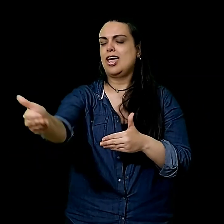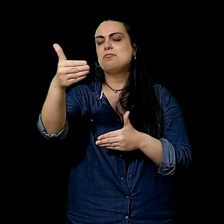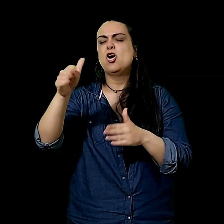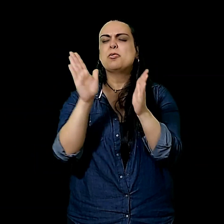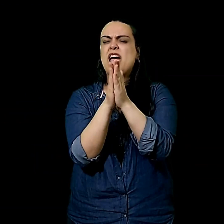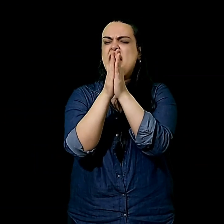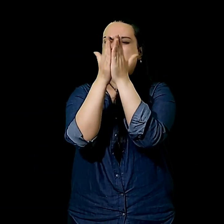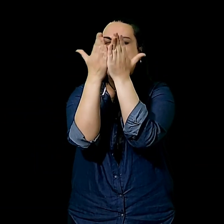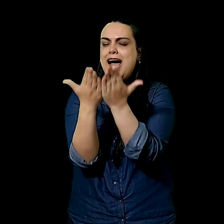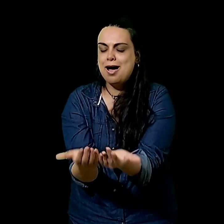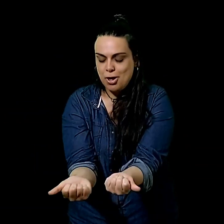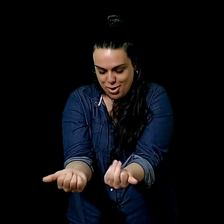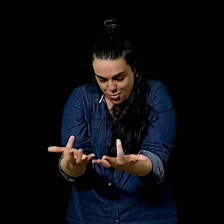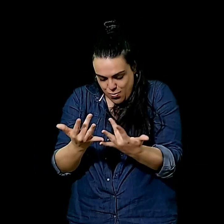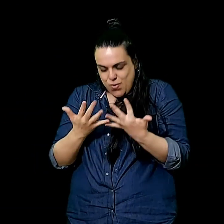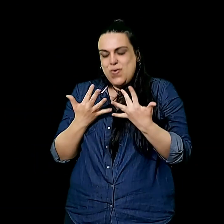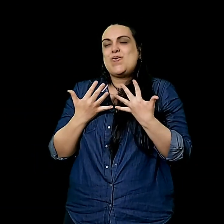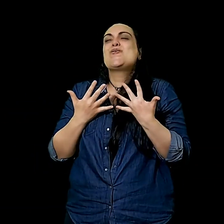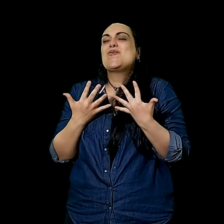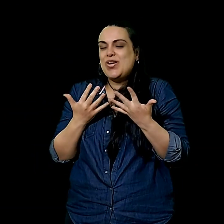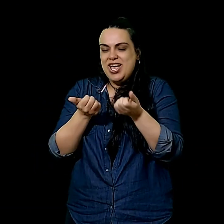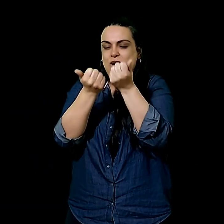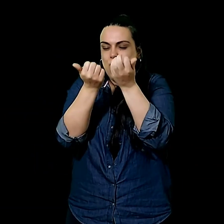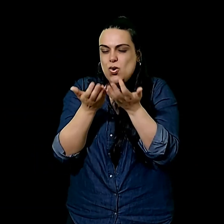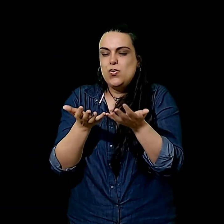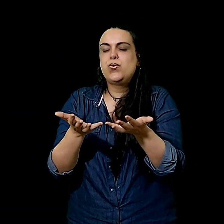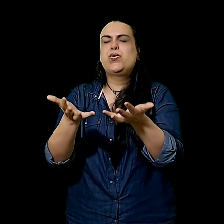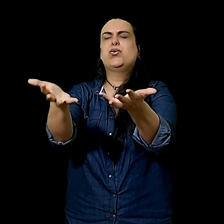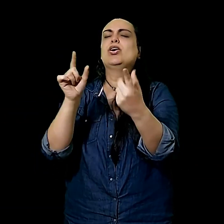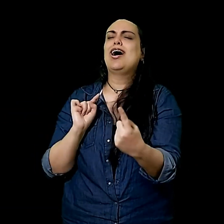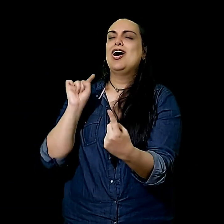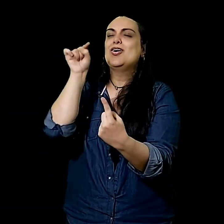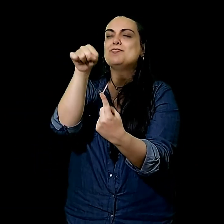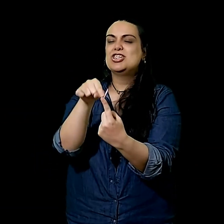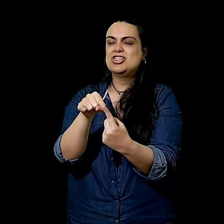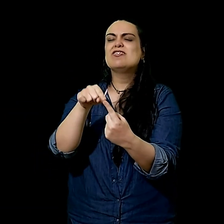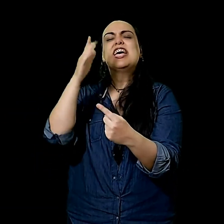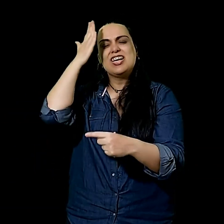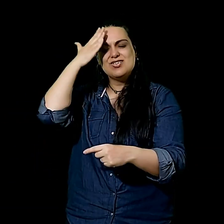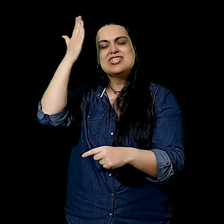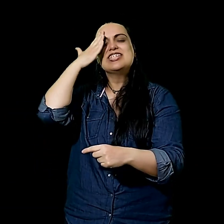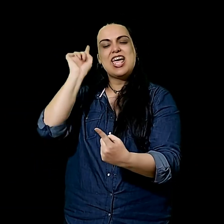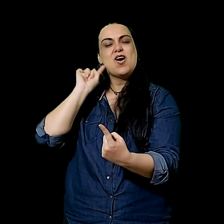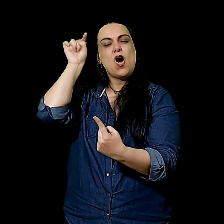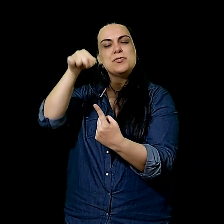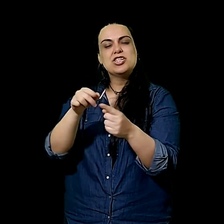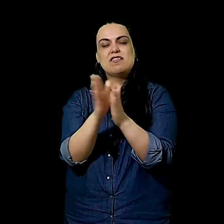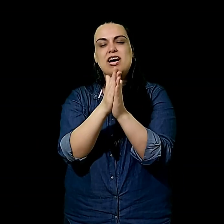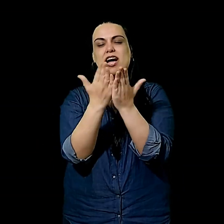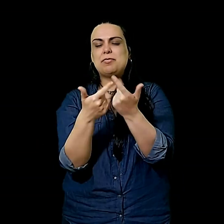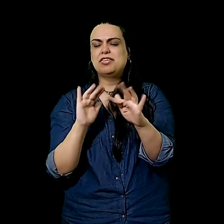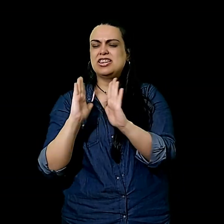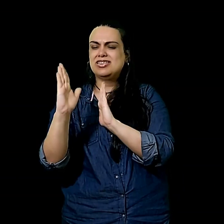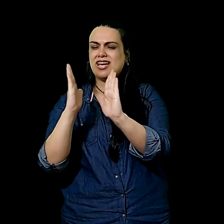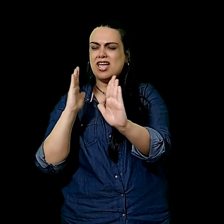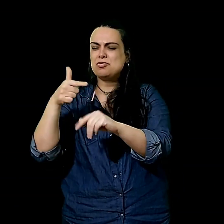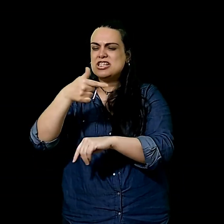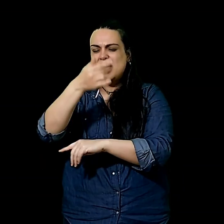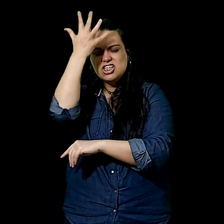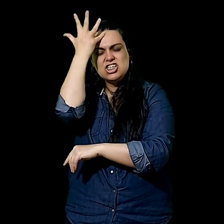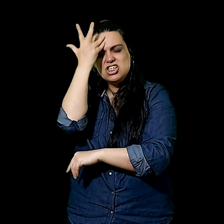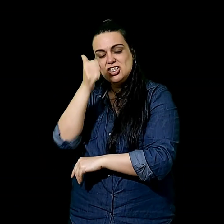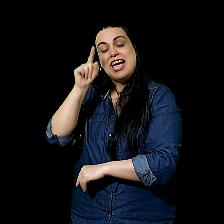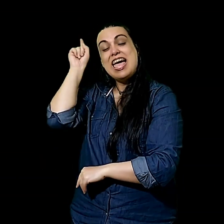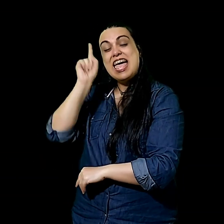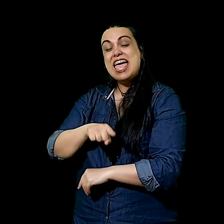volta vazia, antes cumpre o propósito pelo qual foi designada. E eu sei que o propósito da tua palavra neste tempo, nesses